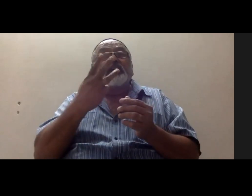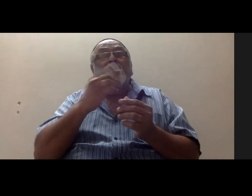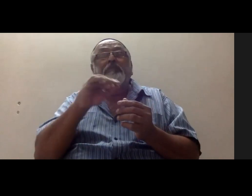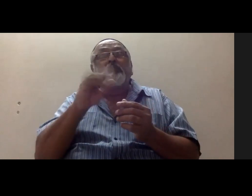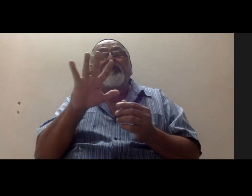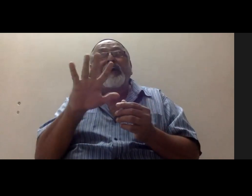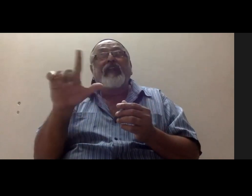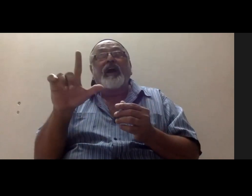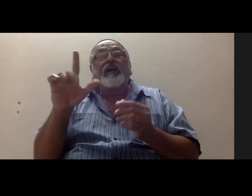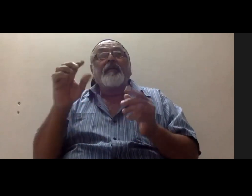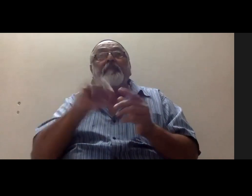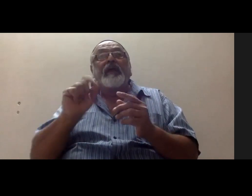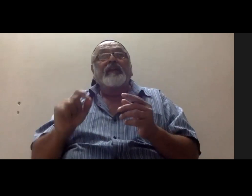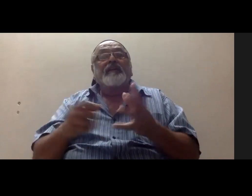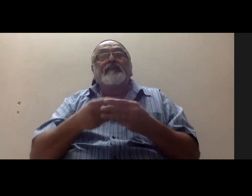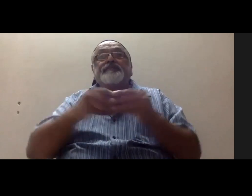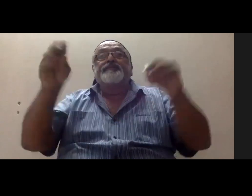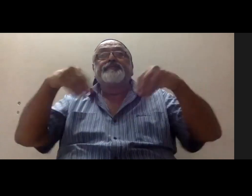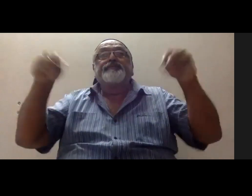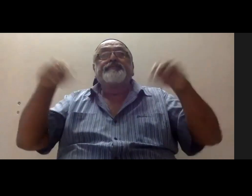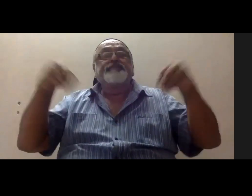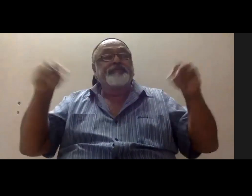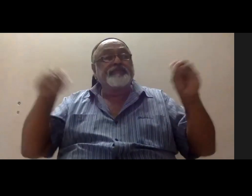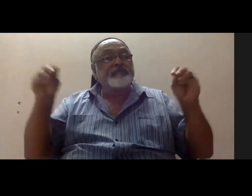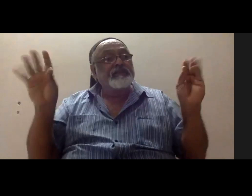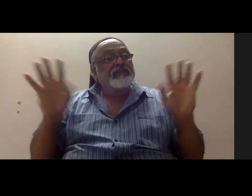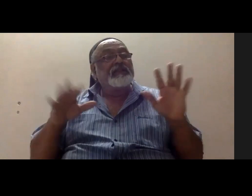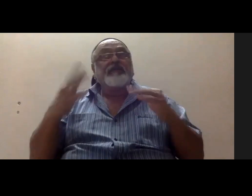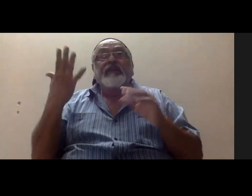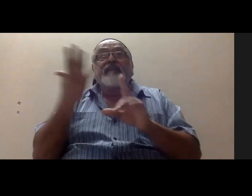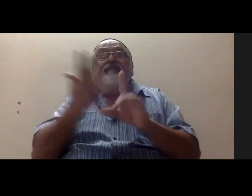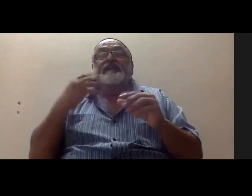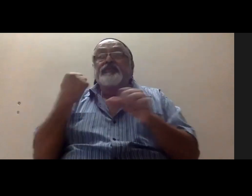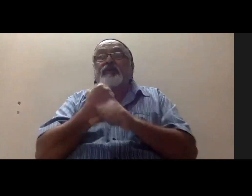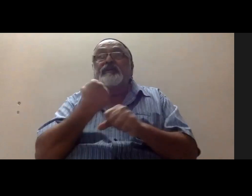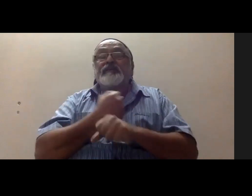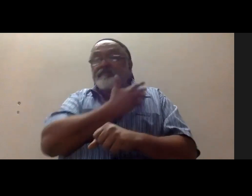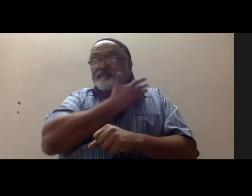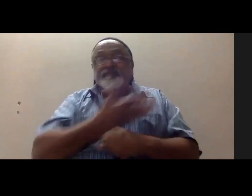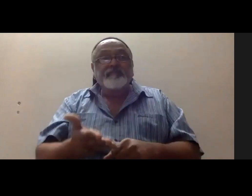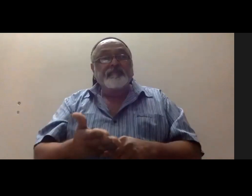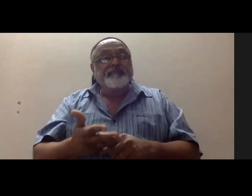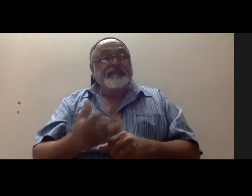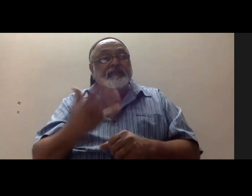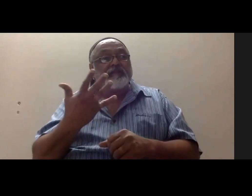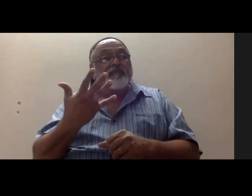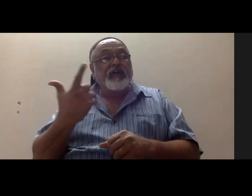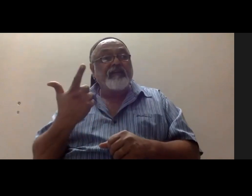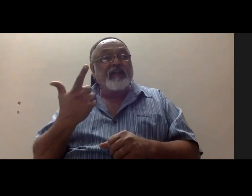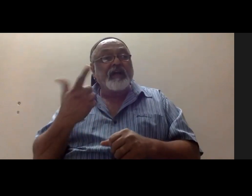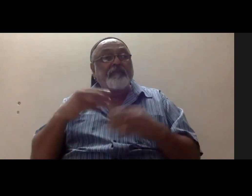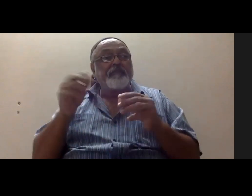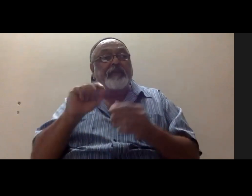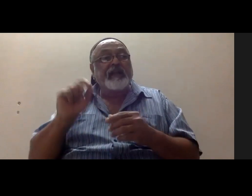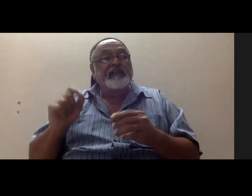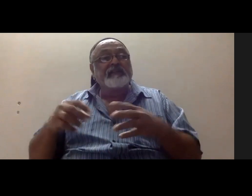5 years, हमारा जो ऑर्गेनाइजेशन है हम 5 साल से काम कर रहे हैं। सो हमने जो अराउंड 3 to 5 lakhs जो हमने पेन्स